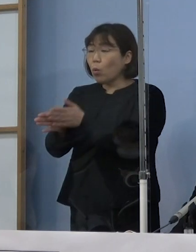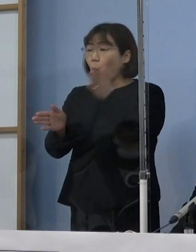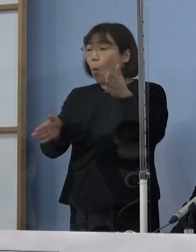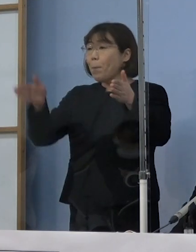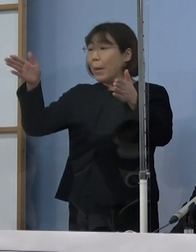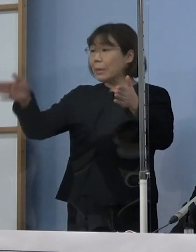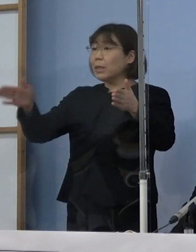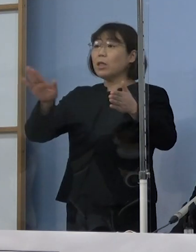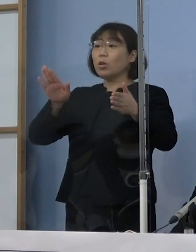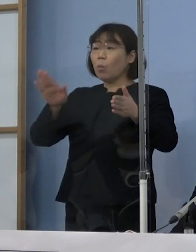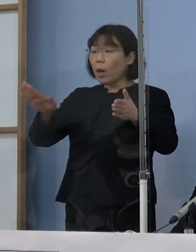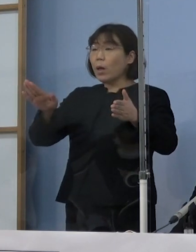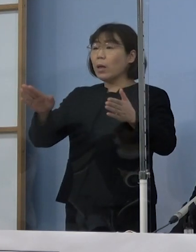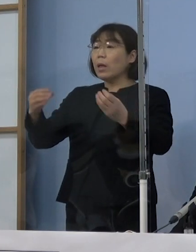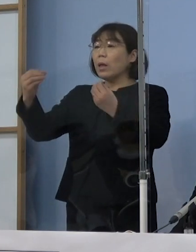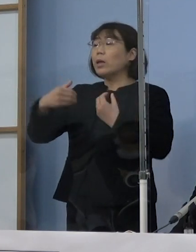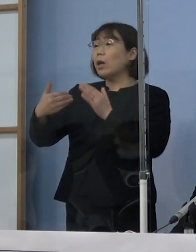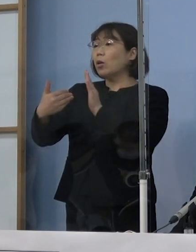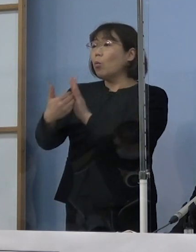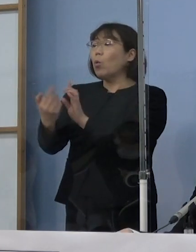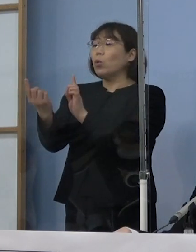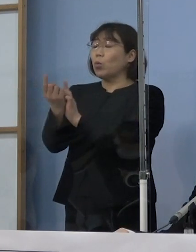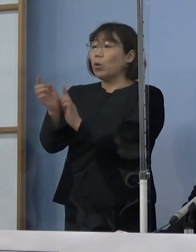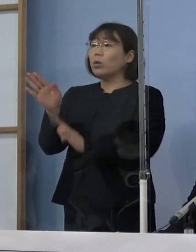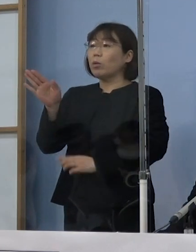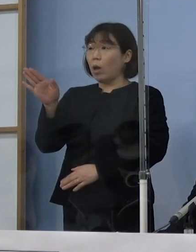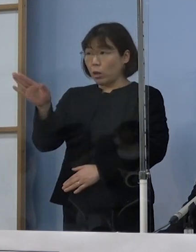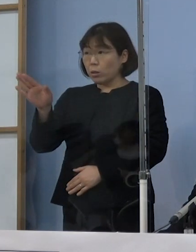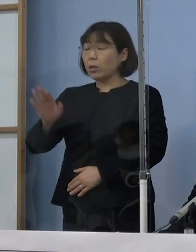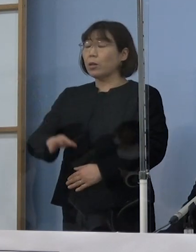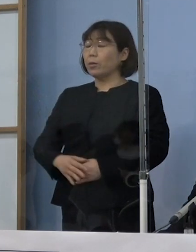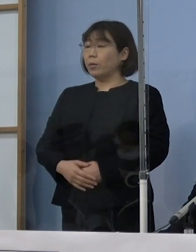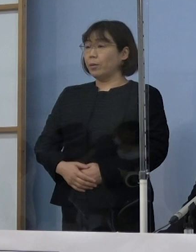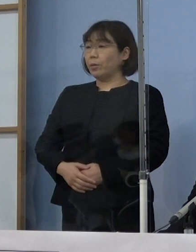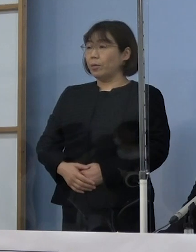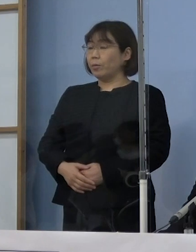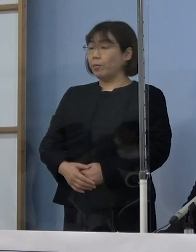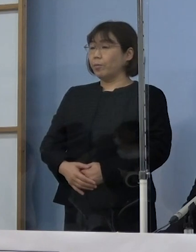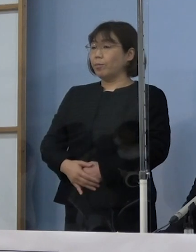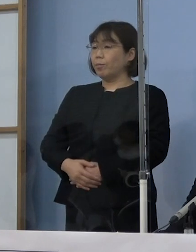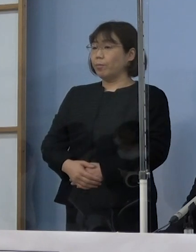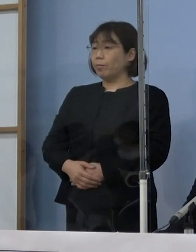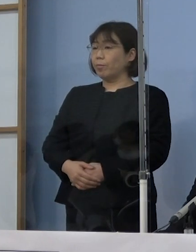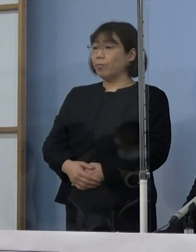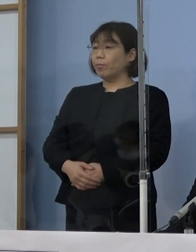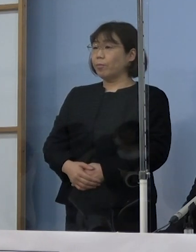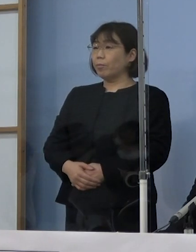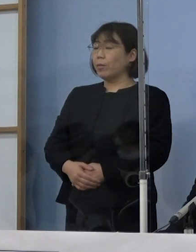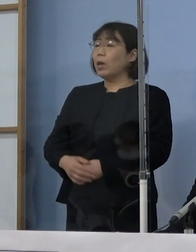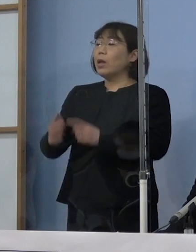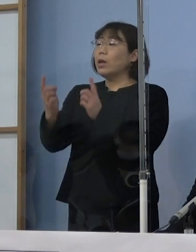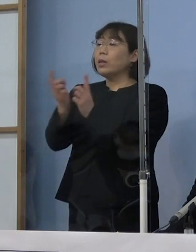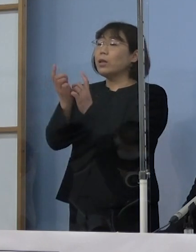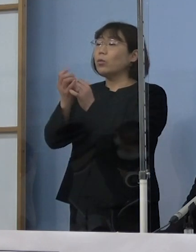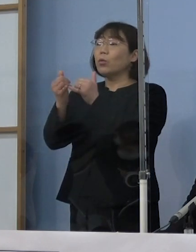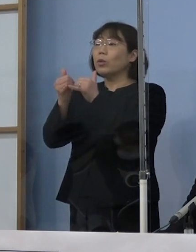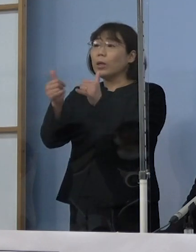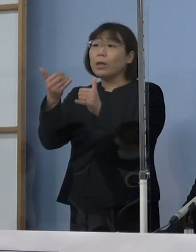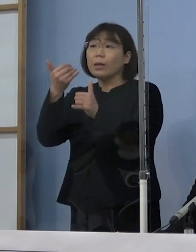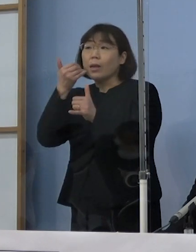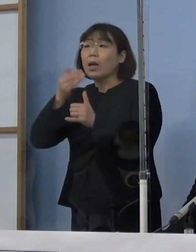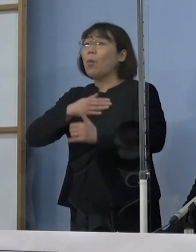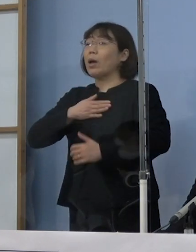置などの感染防止対策は講じられていたというふうに伺っております。接触した人は特定され